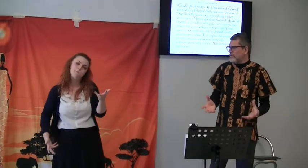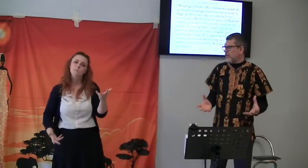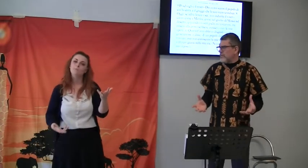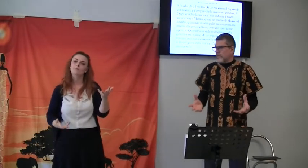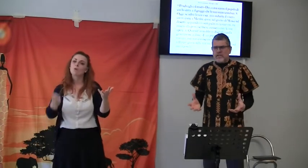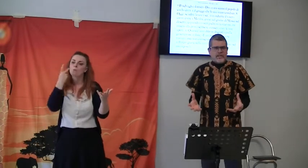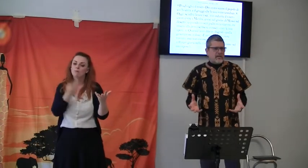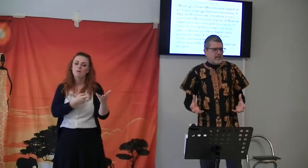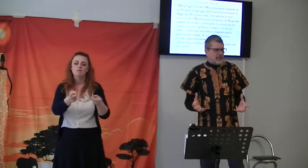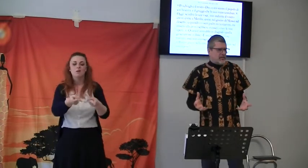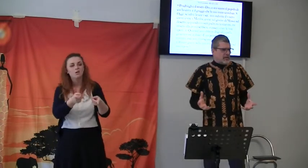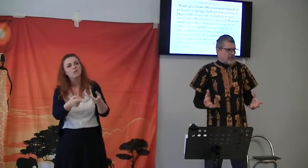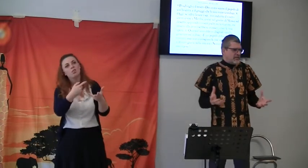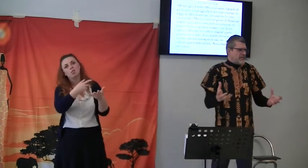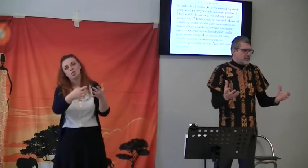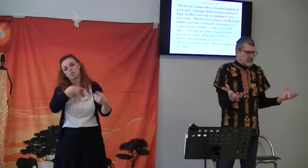mi trovo,